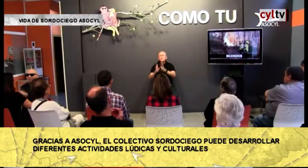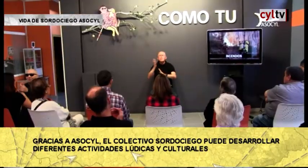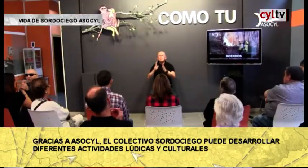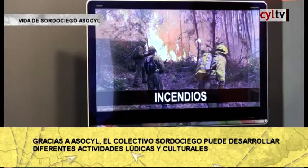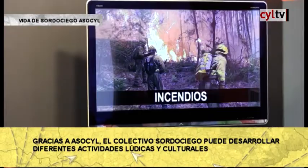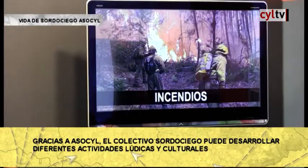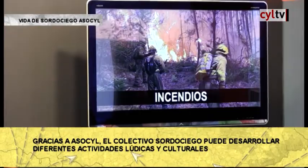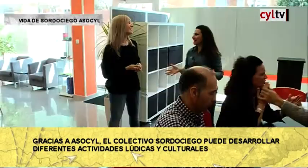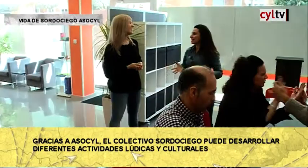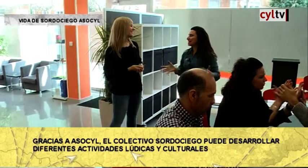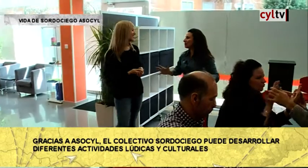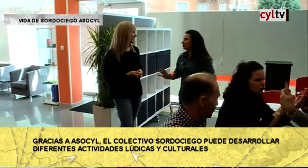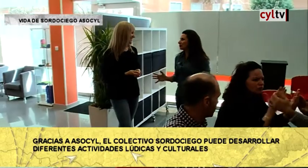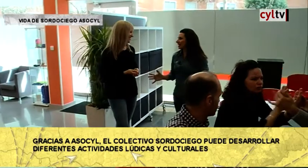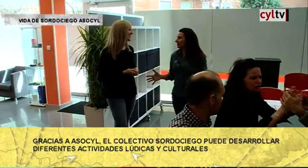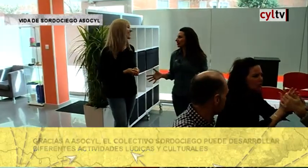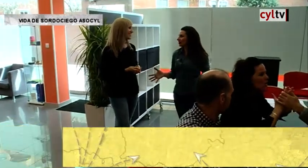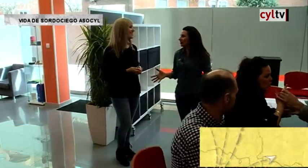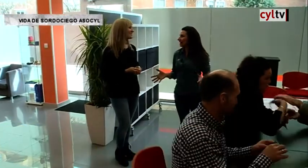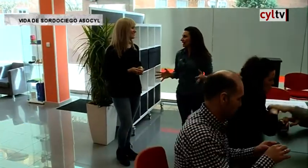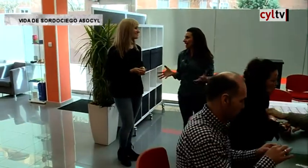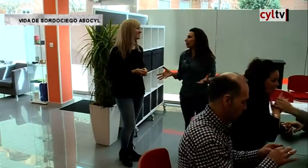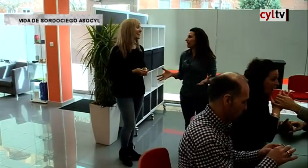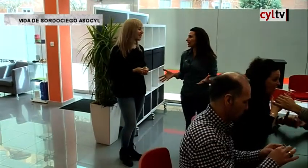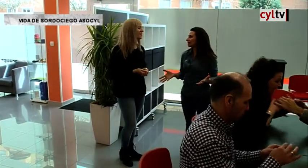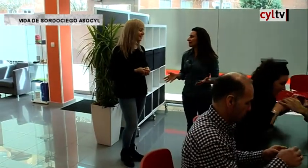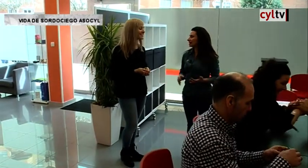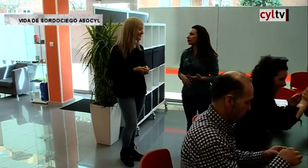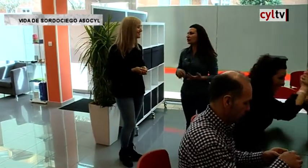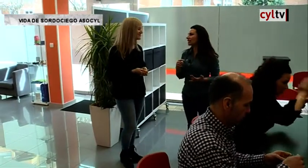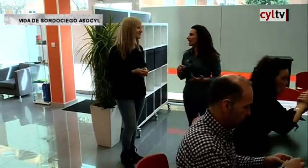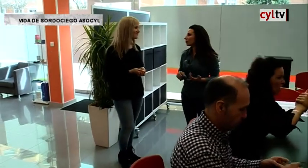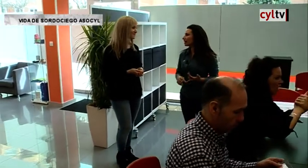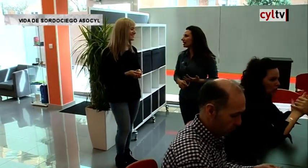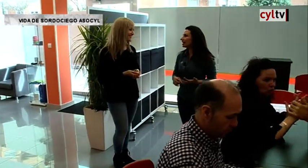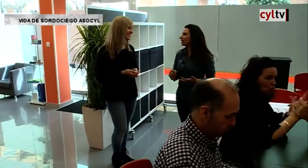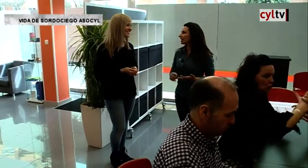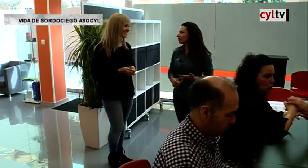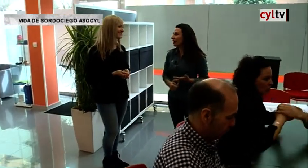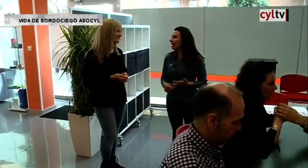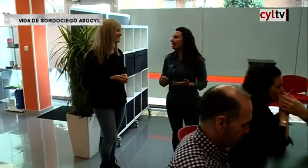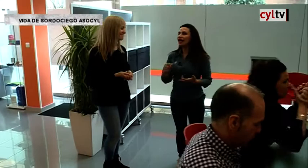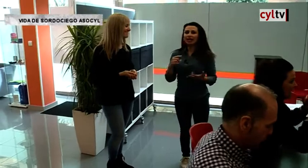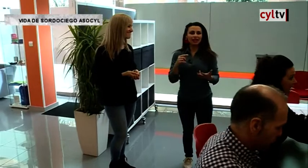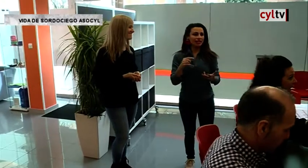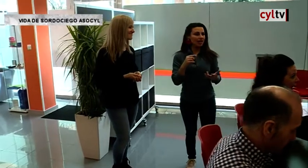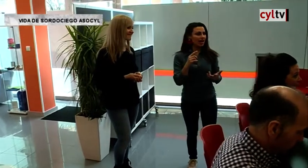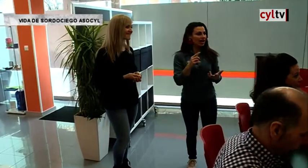el mundo. Les ha llamado mucho la atención la cámara. La cámara, sí. Todos querían cogerla, sí, la querían tocar. Hay